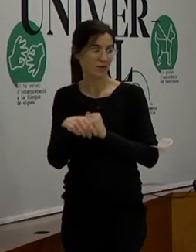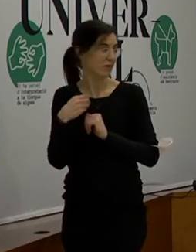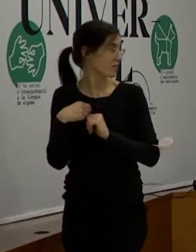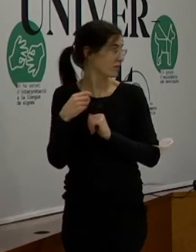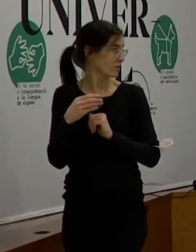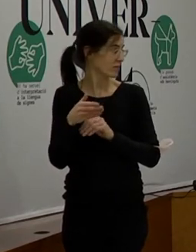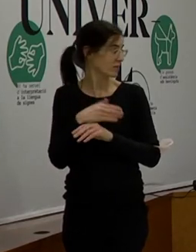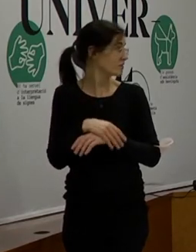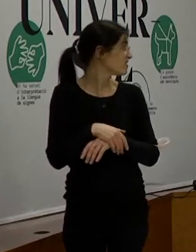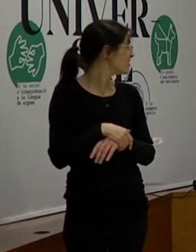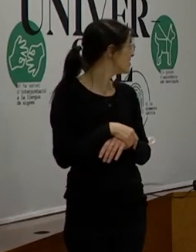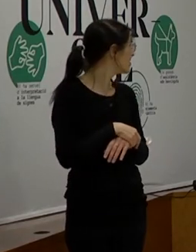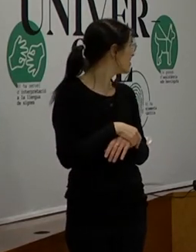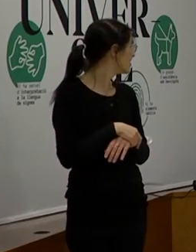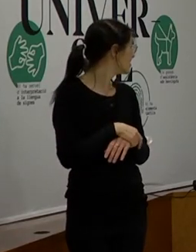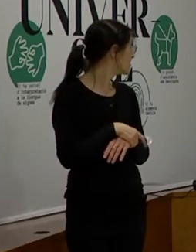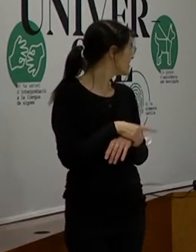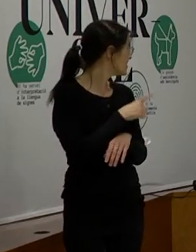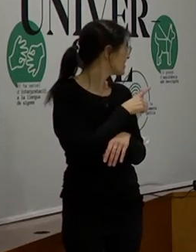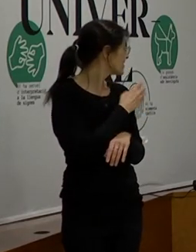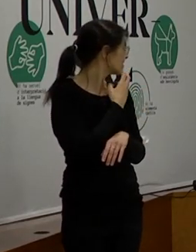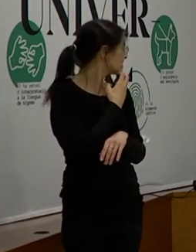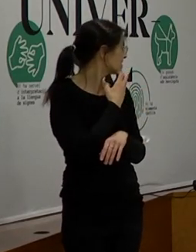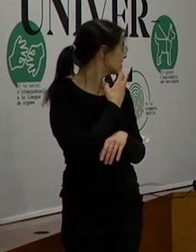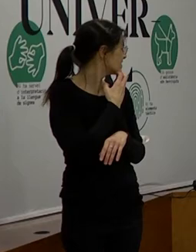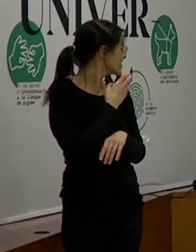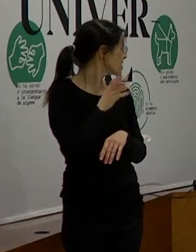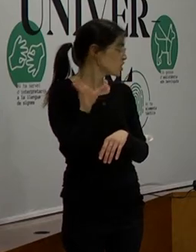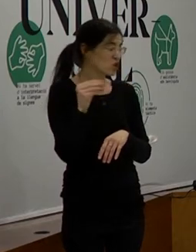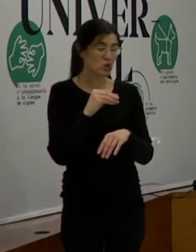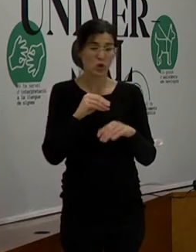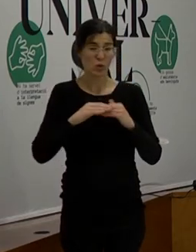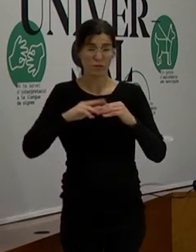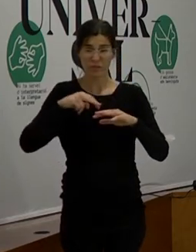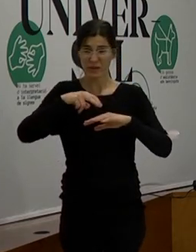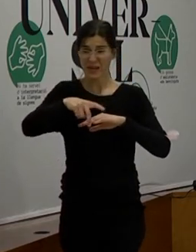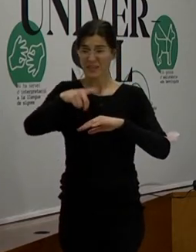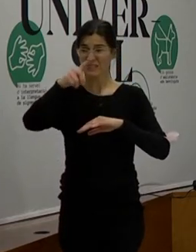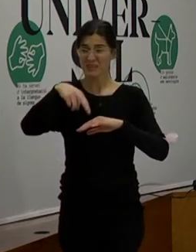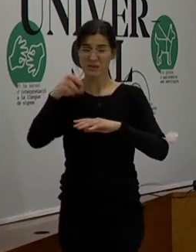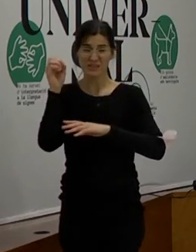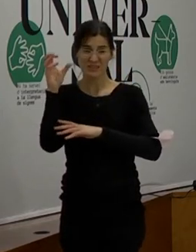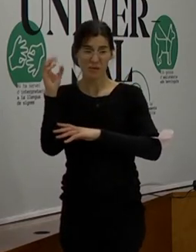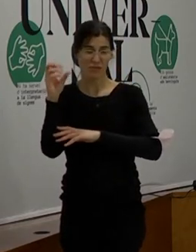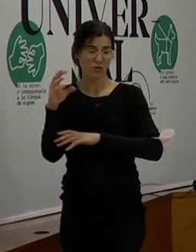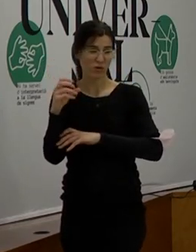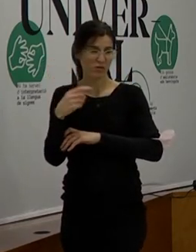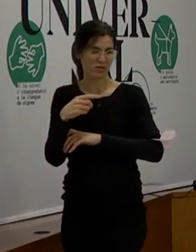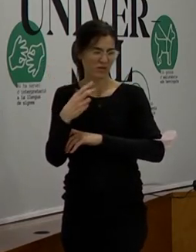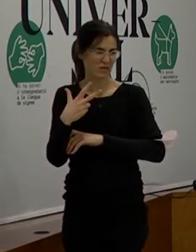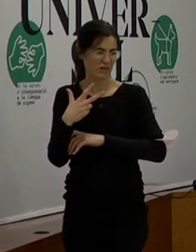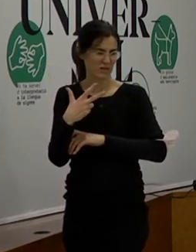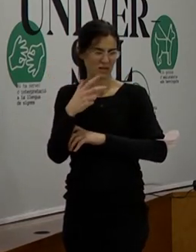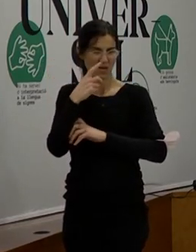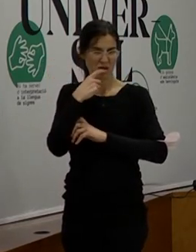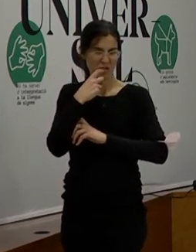sisplau. Aquí ocupa tot el pas de vianants, semàfor, amb tres, o sigui, verde, rojo,